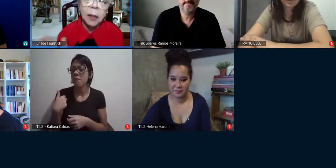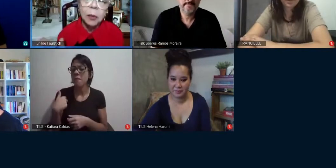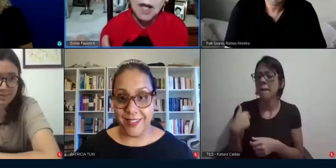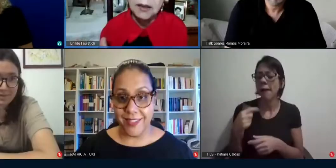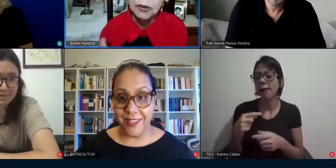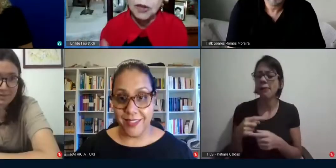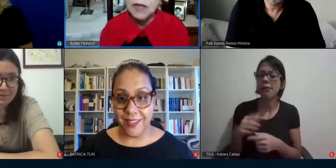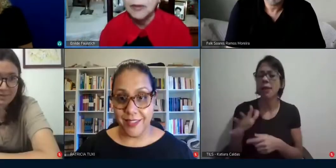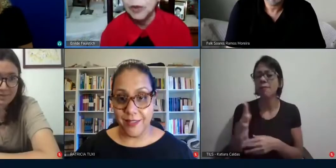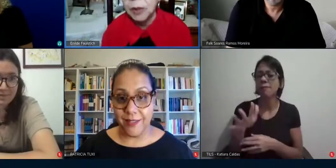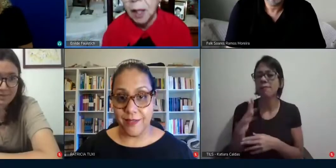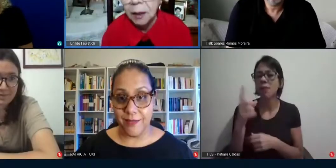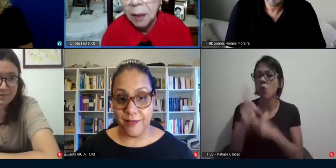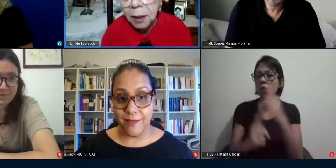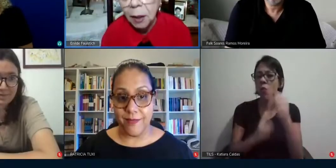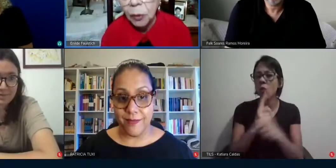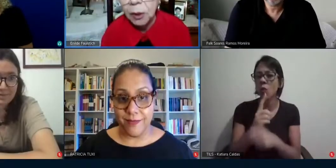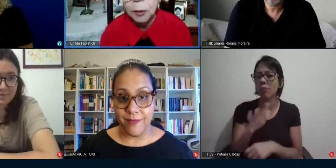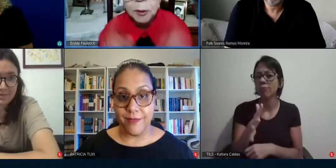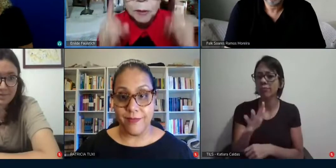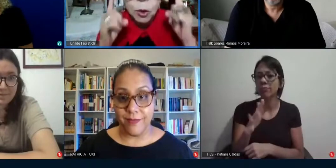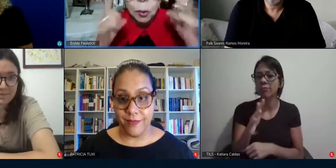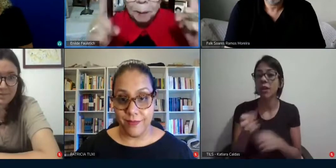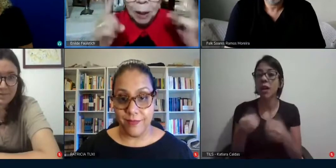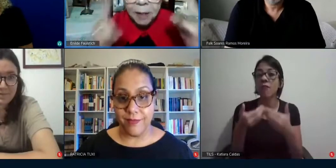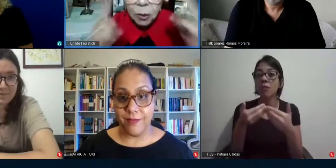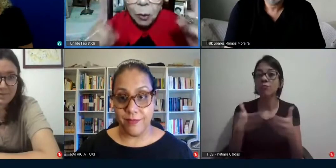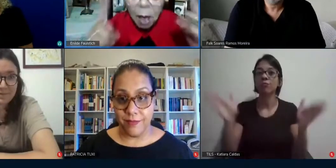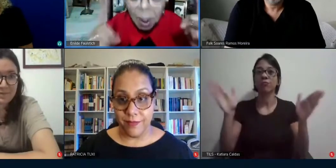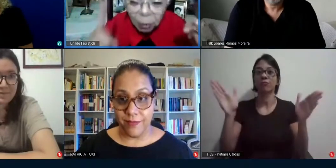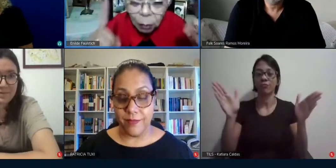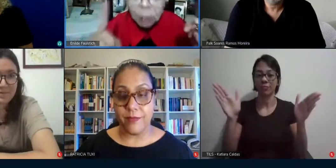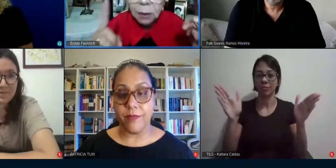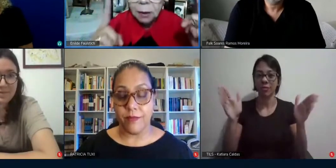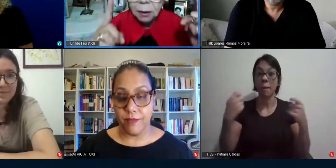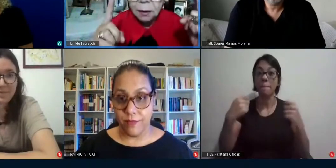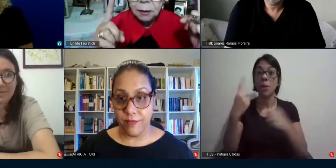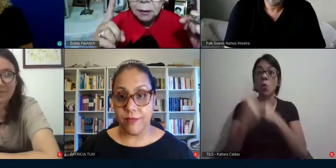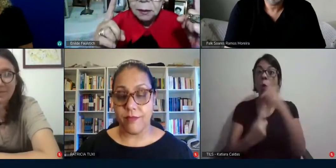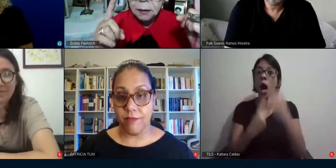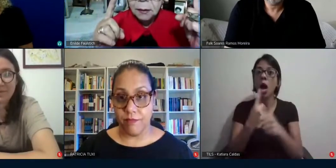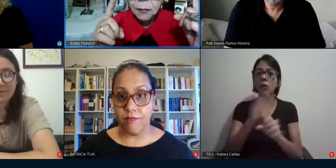daqui a um ano nós vamos estar inaugurando. Nós precisamos de pelo menos um ano.